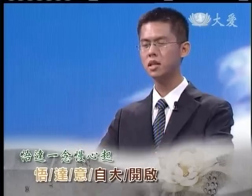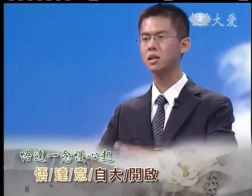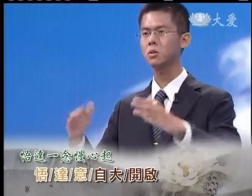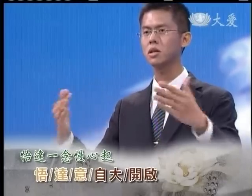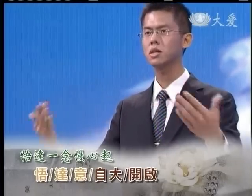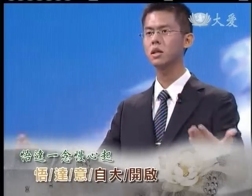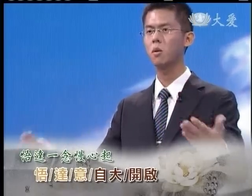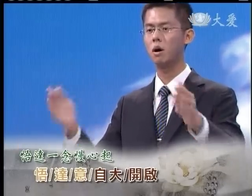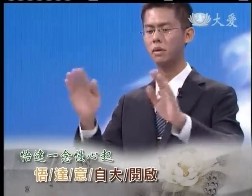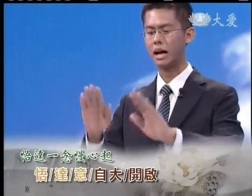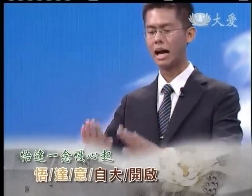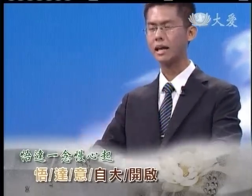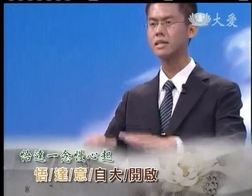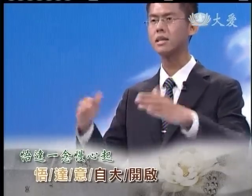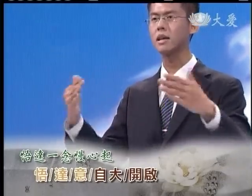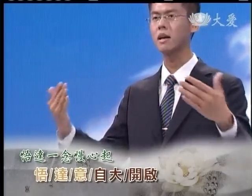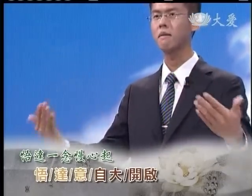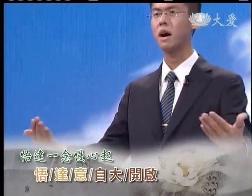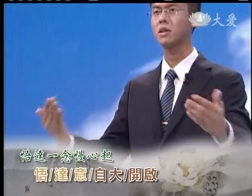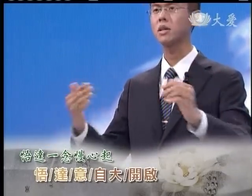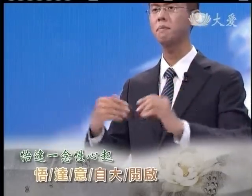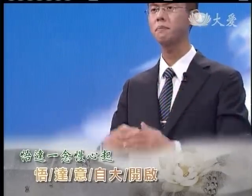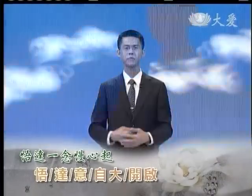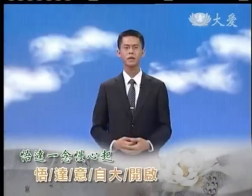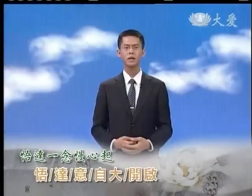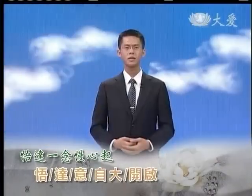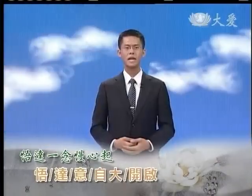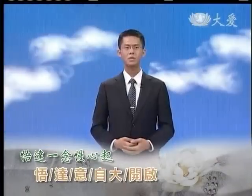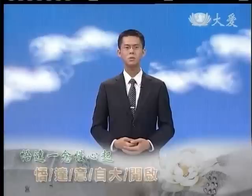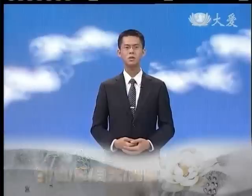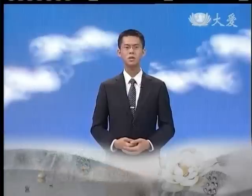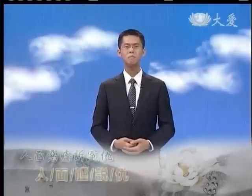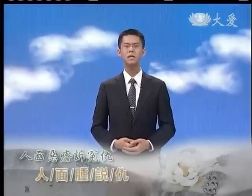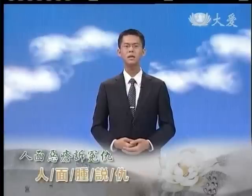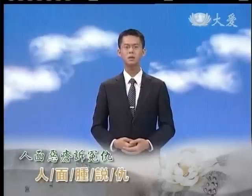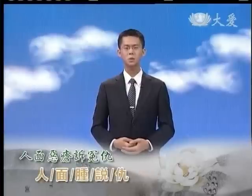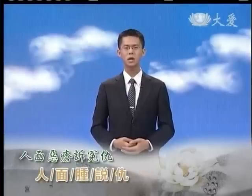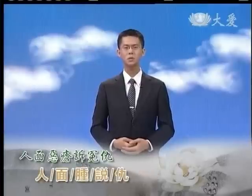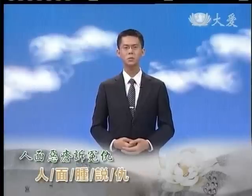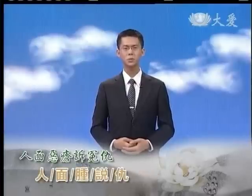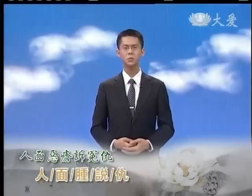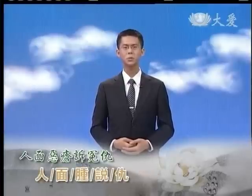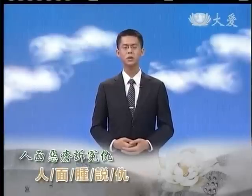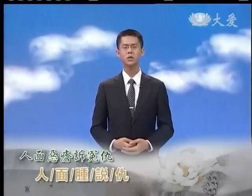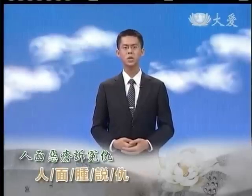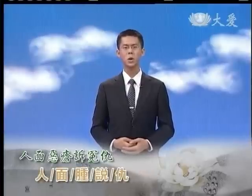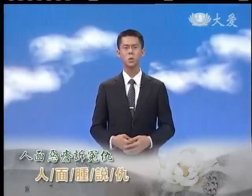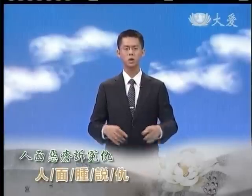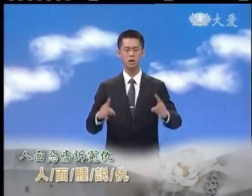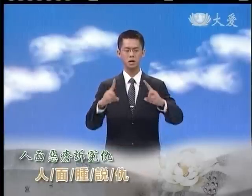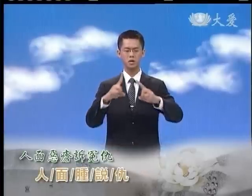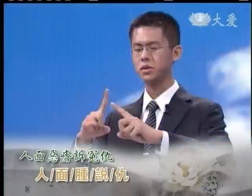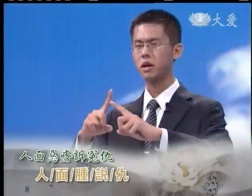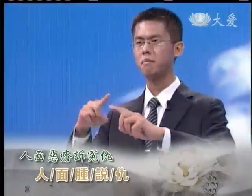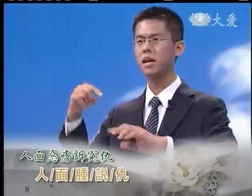起，所以起的话我们打开起发声。下一句，人面恶疮诉冤仇，人